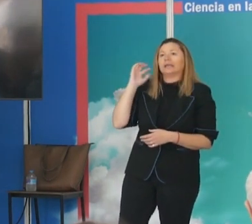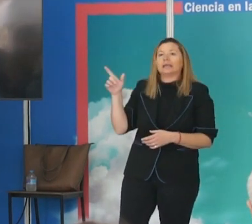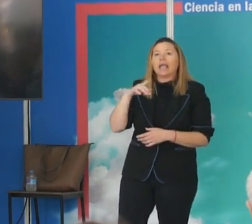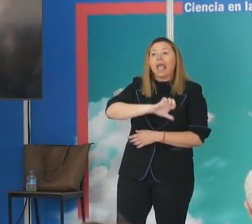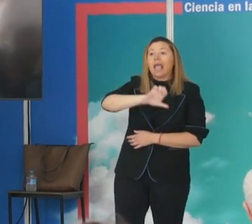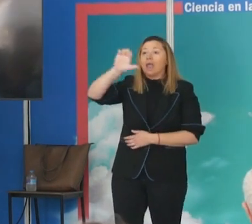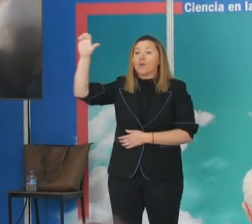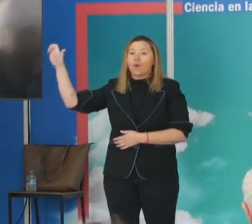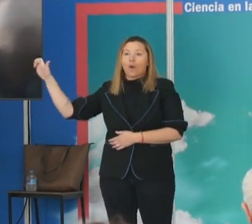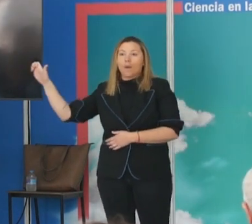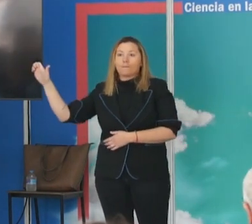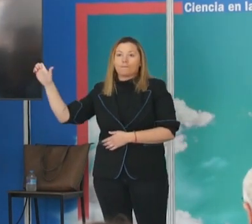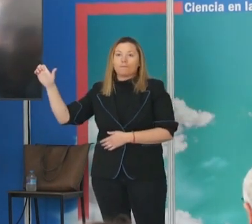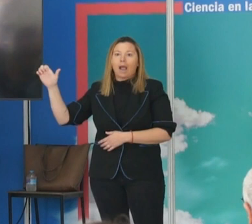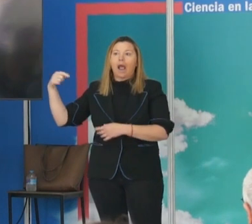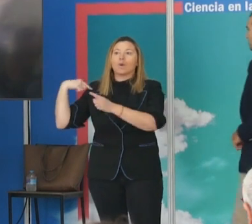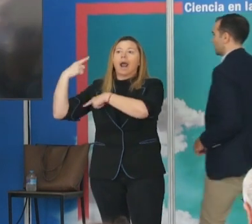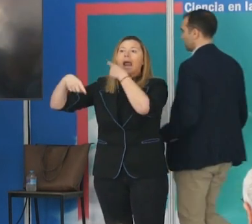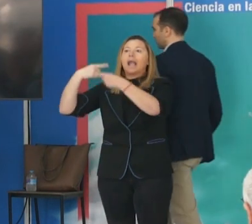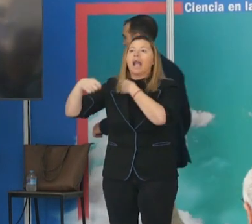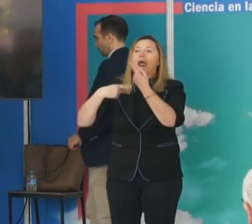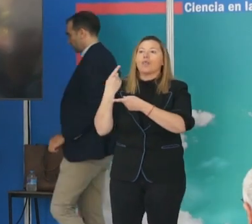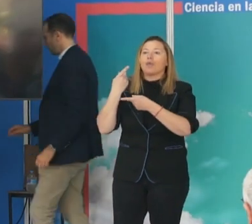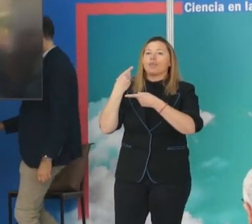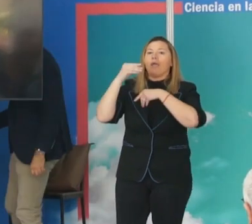tenga su generación de abono.